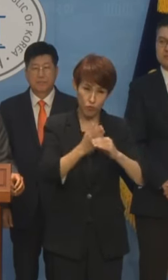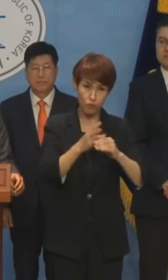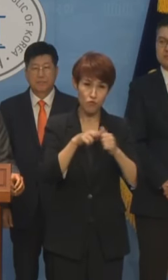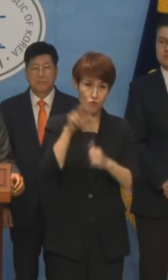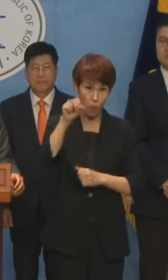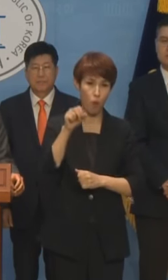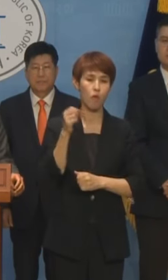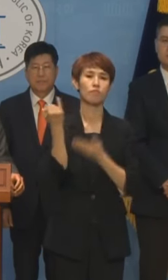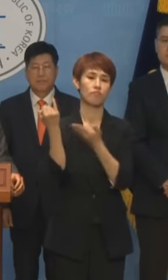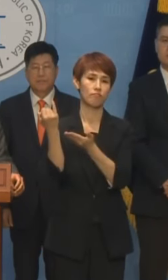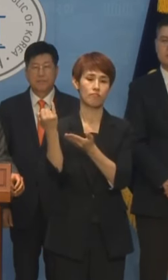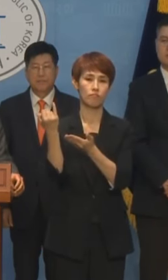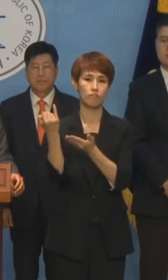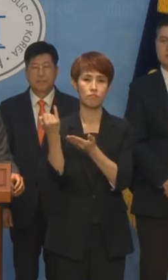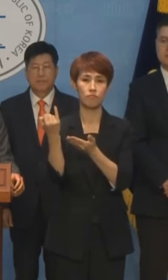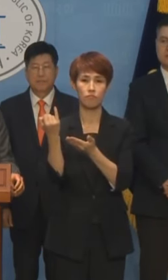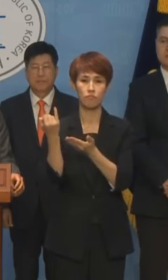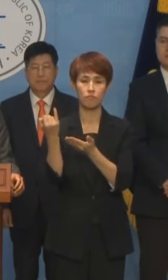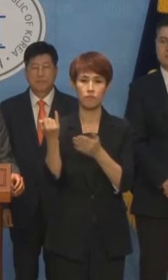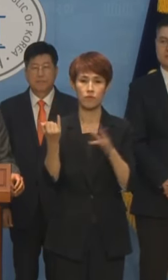생각합니다. 실제 이번에 22대 총선을 지나면서 저도 출마를 했지만 우리나라에서 정말 많은